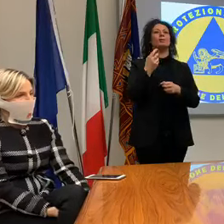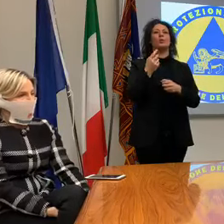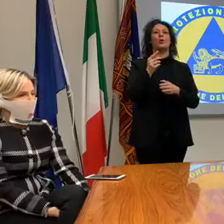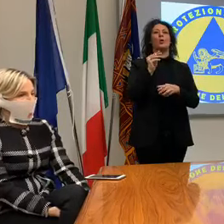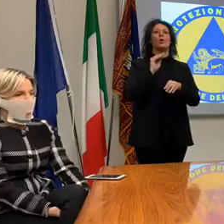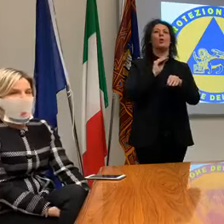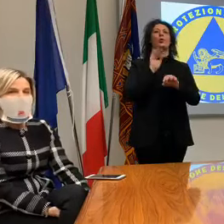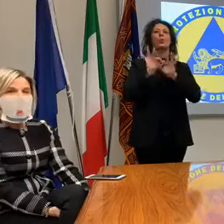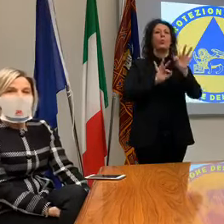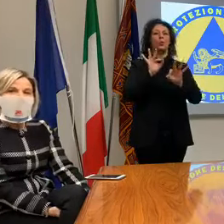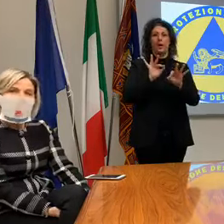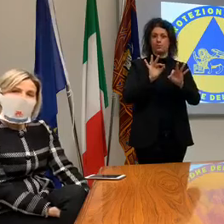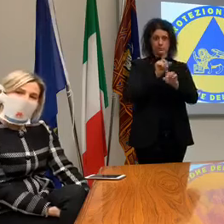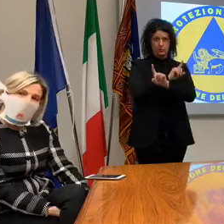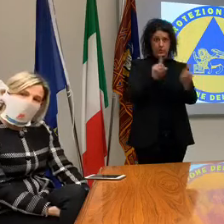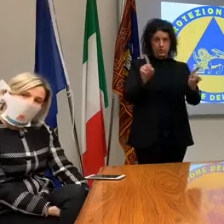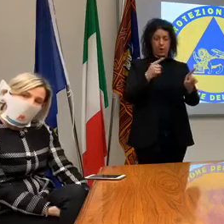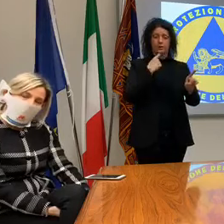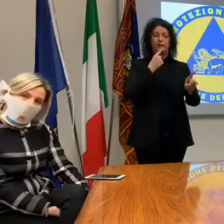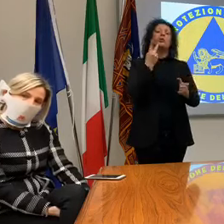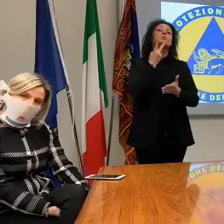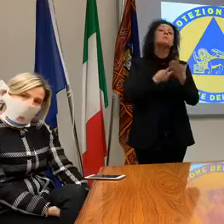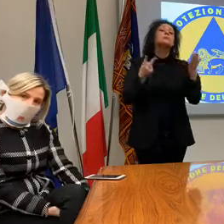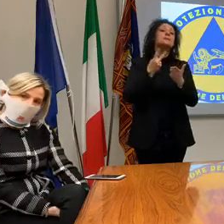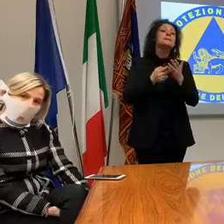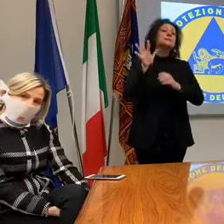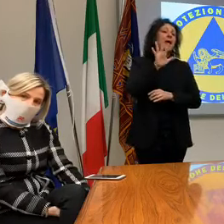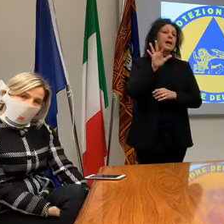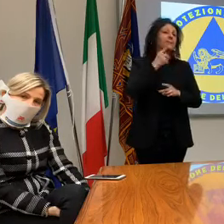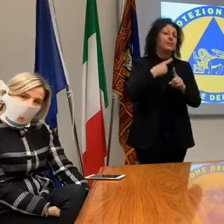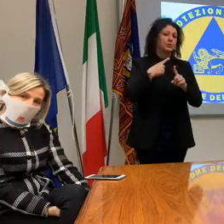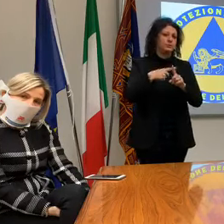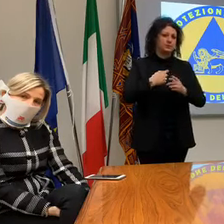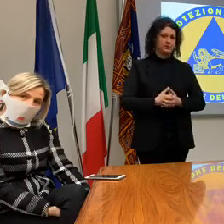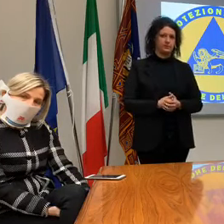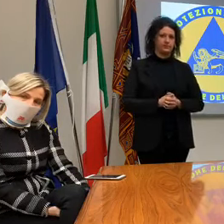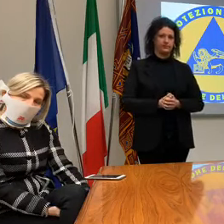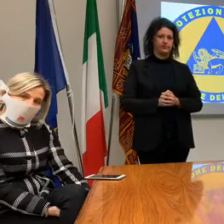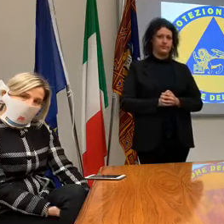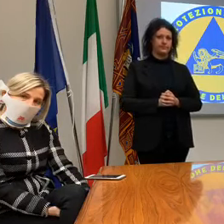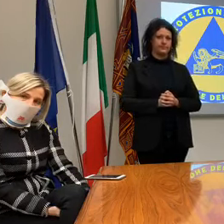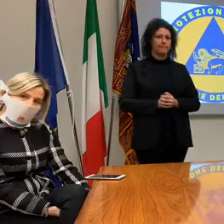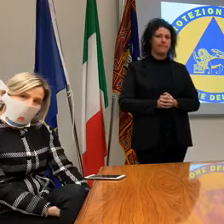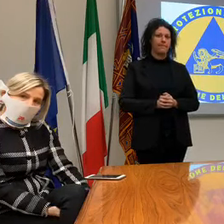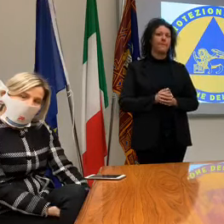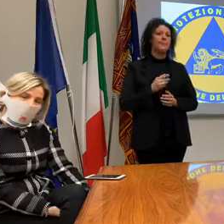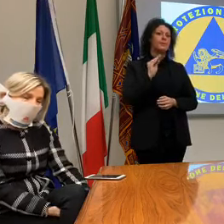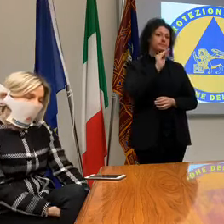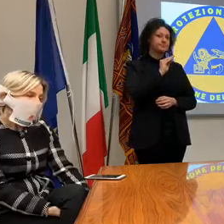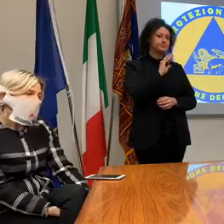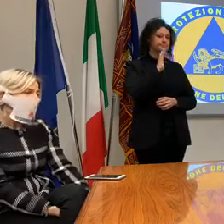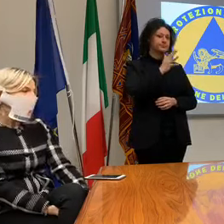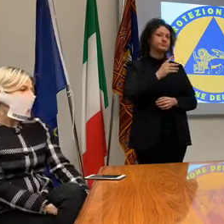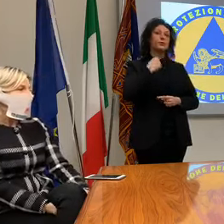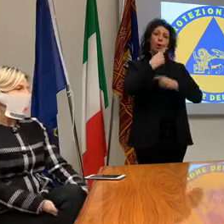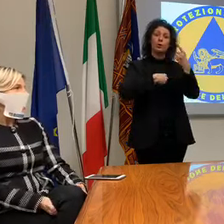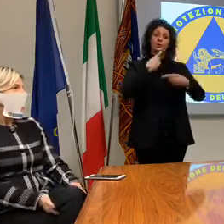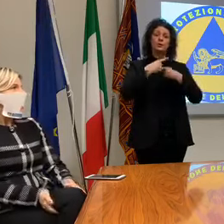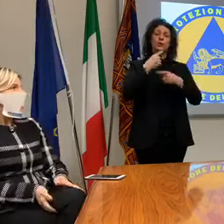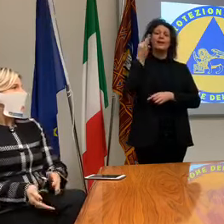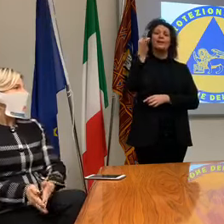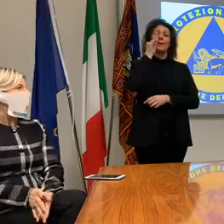mi arrabbio. Benanzato, Asca News, quindi si sta procedendo ad effettuare tamponi su medici, infermieri e